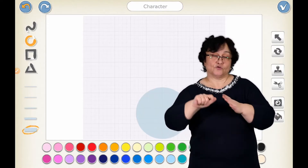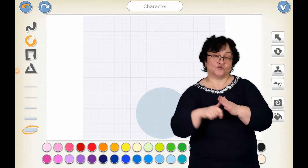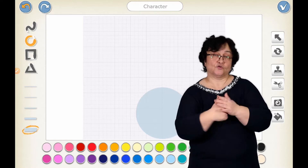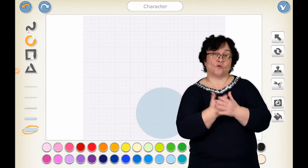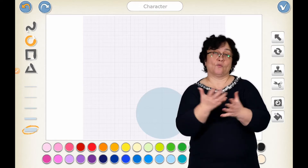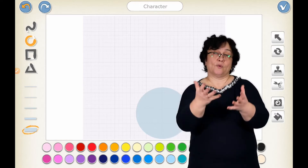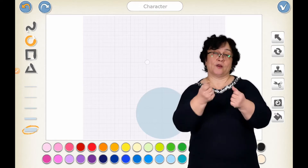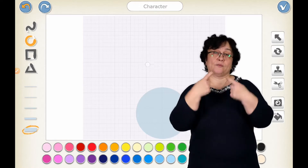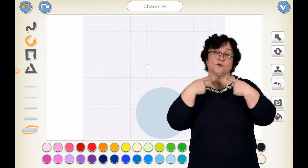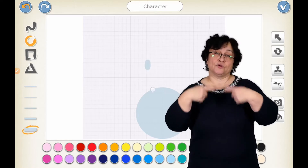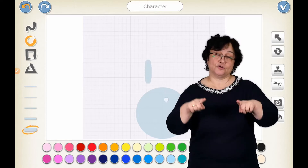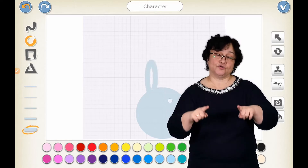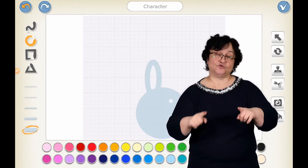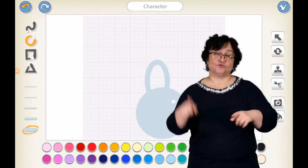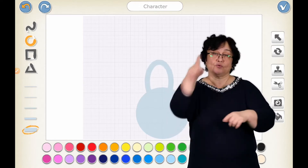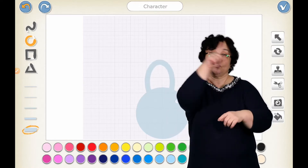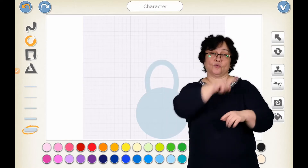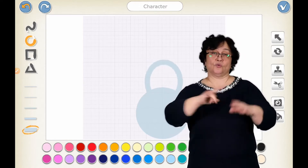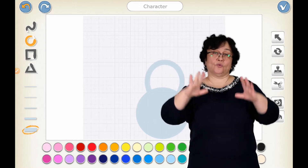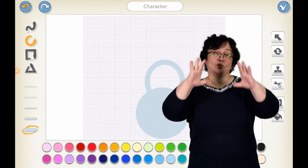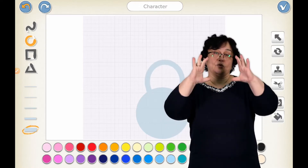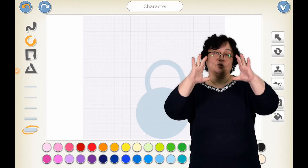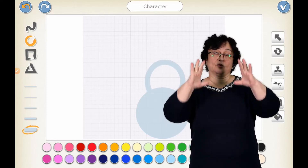Замальовуємо. Знову беремо іншу кульку.